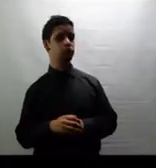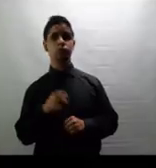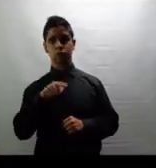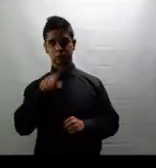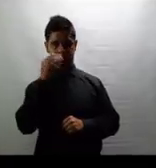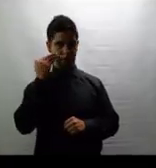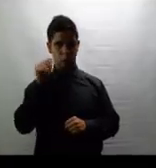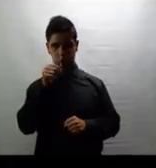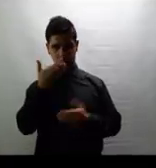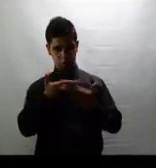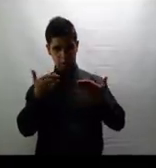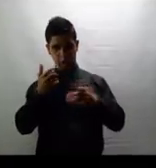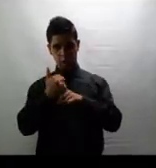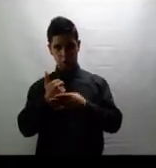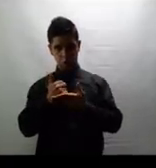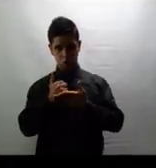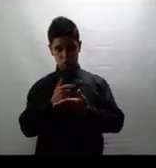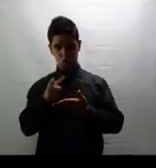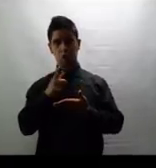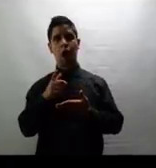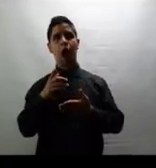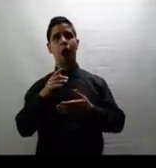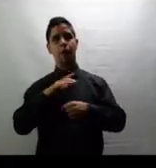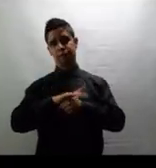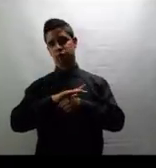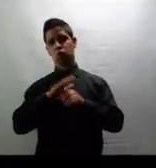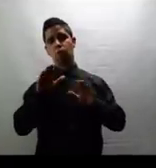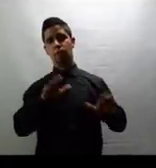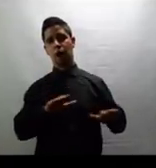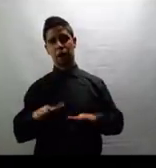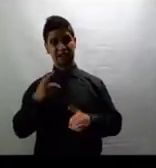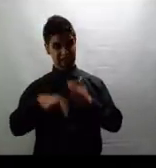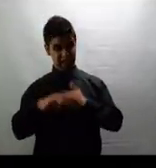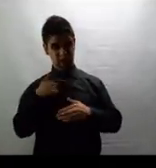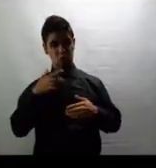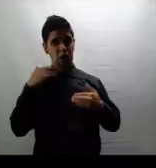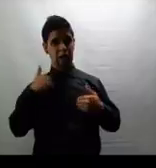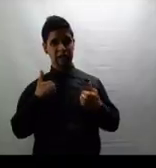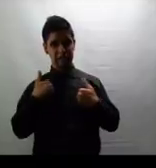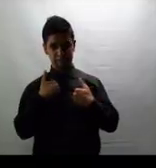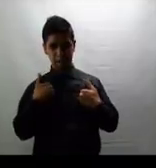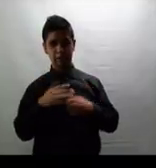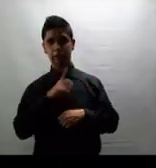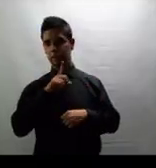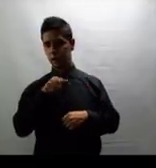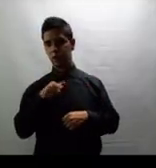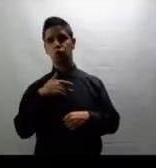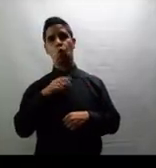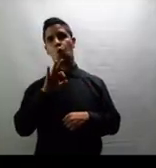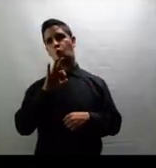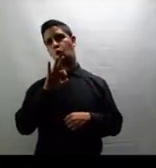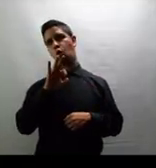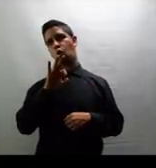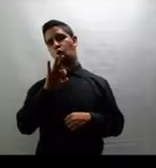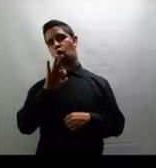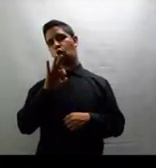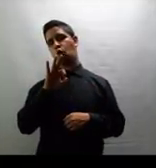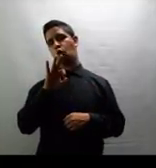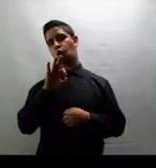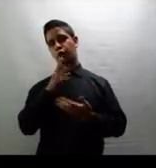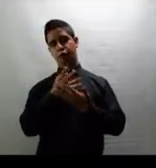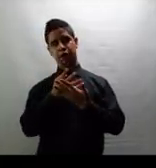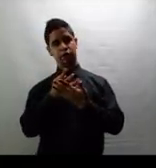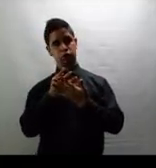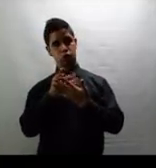bajar el estrés a los animalitos pero para mí son filtros porque